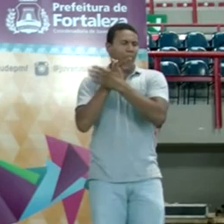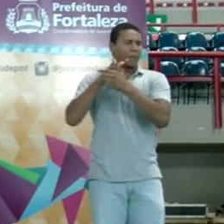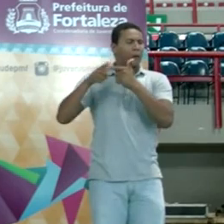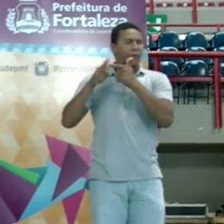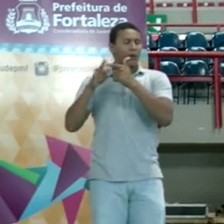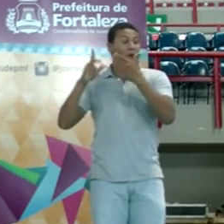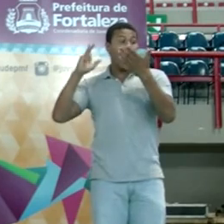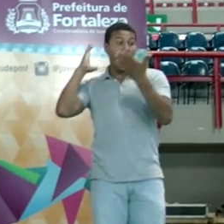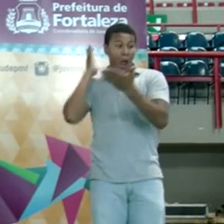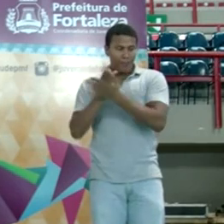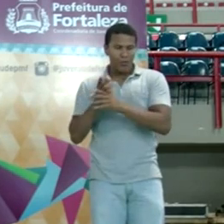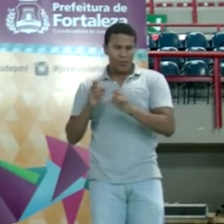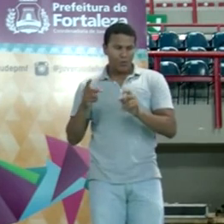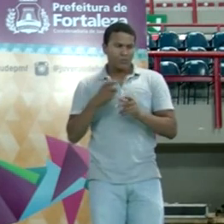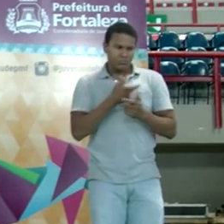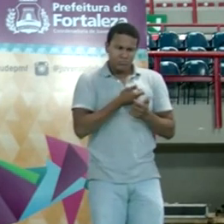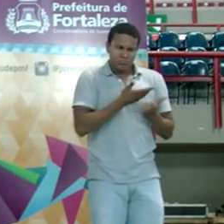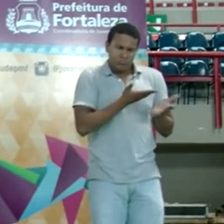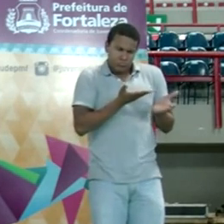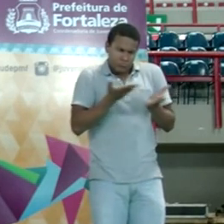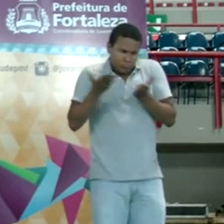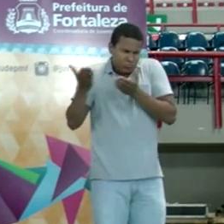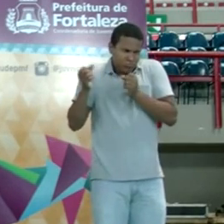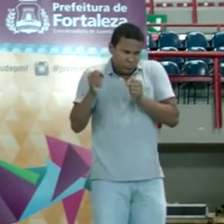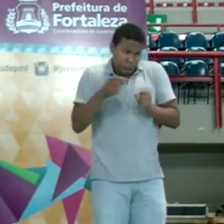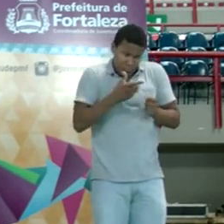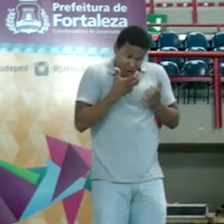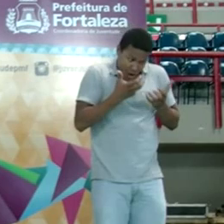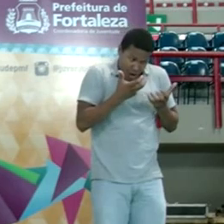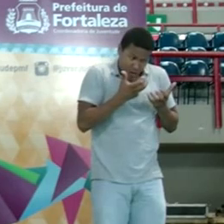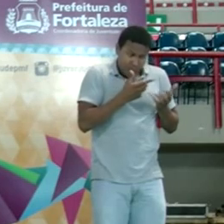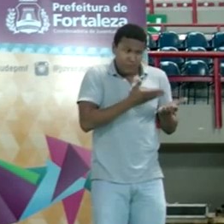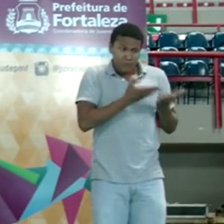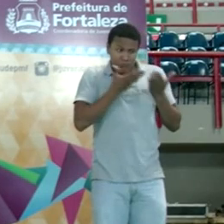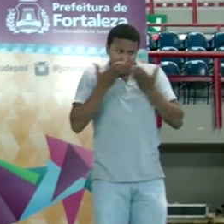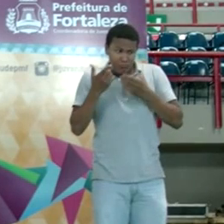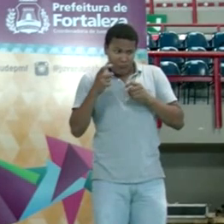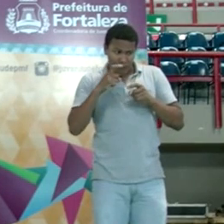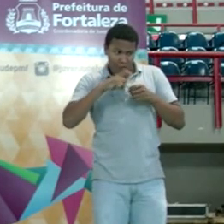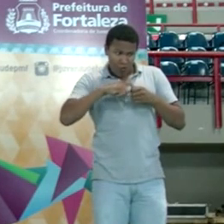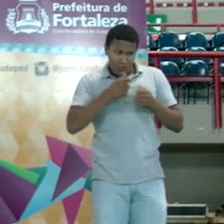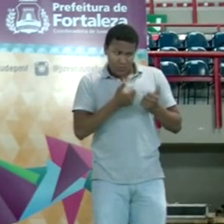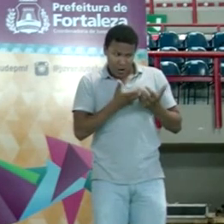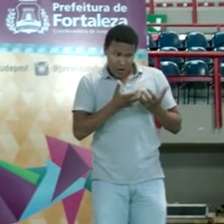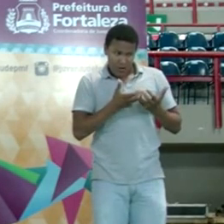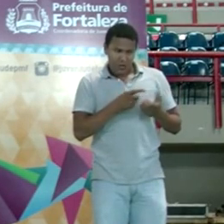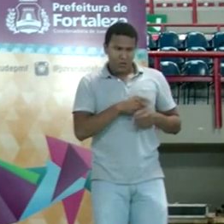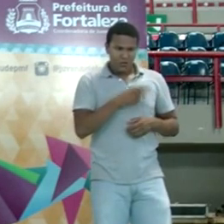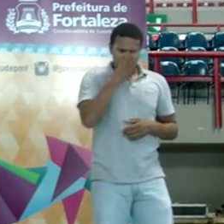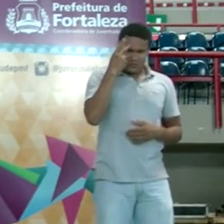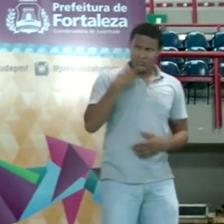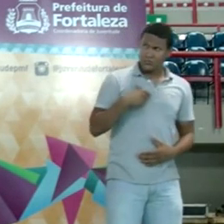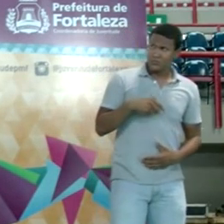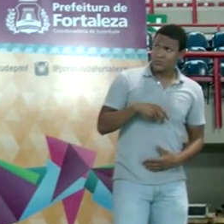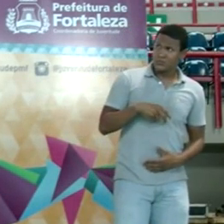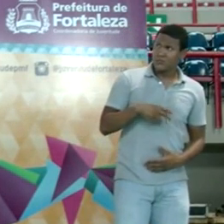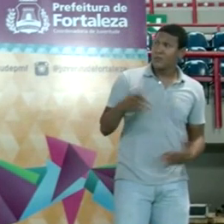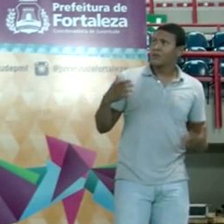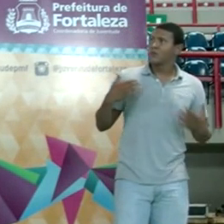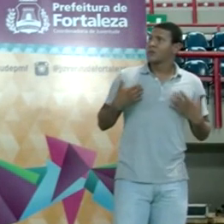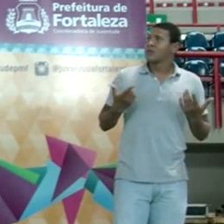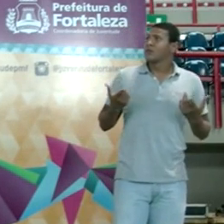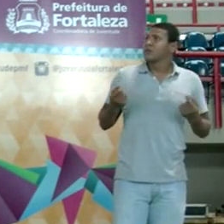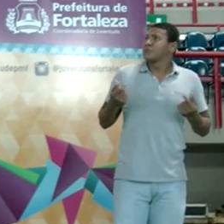diz, passou, tem certeza? Passou. Você quer voltar? O refugiado vai olhar para as pessoas da Acnur e dizer, eu não tenho mais